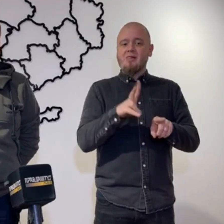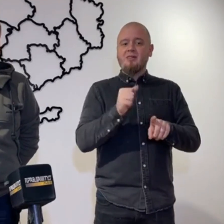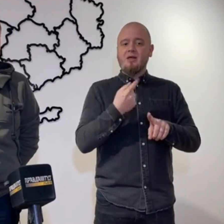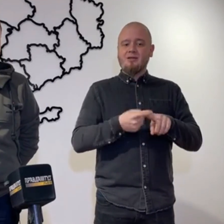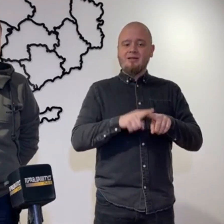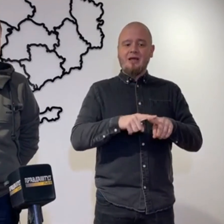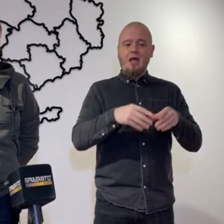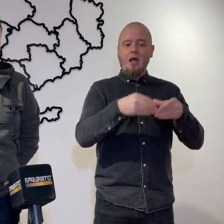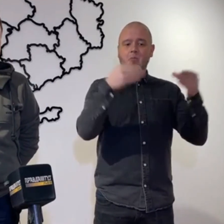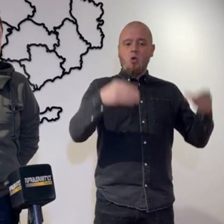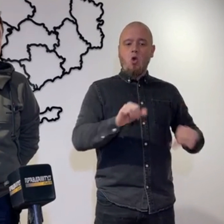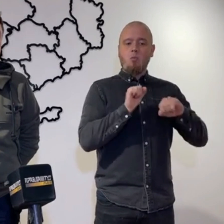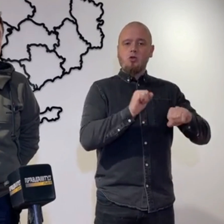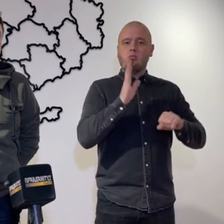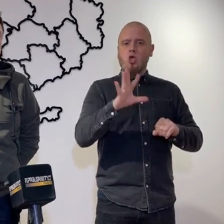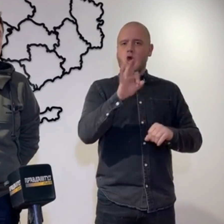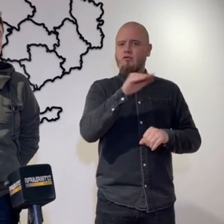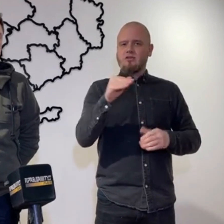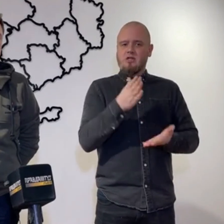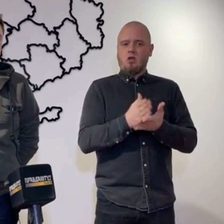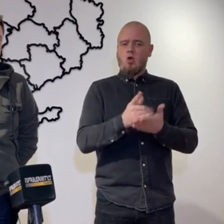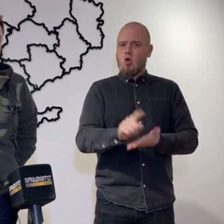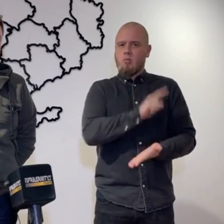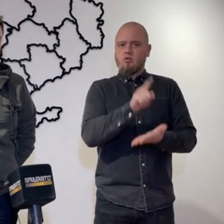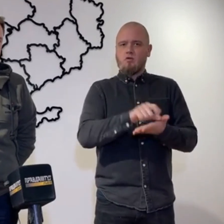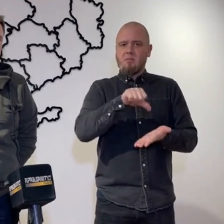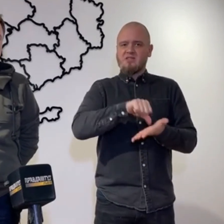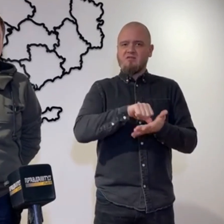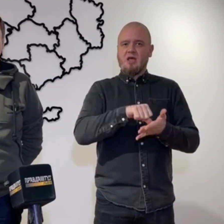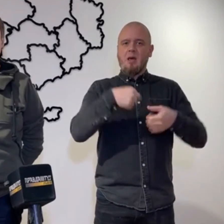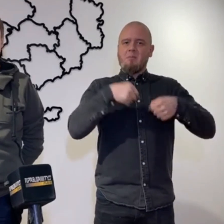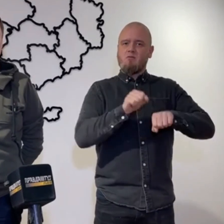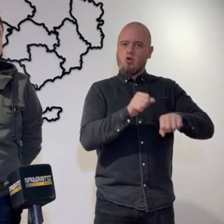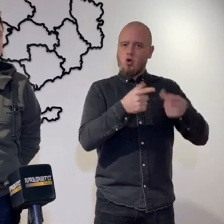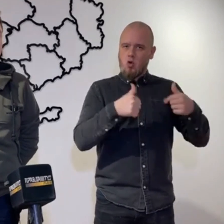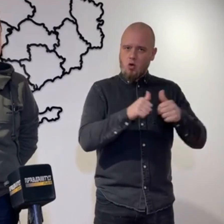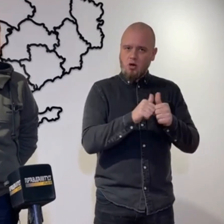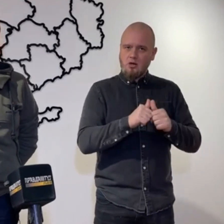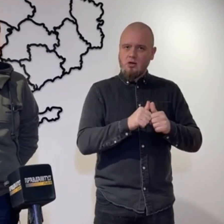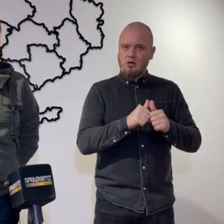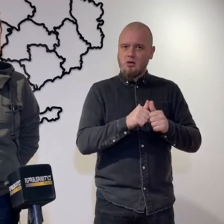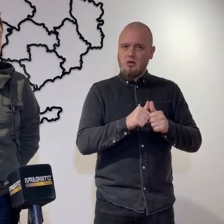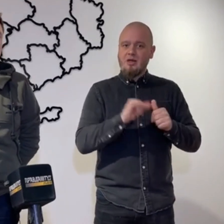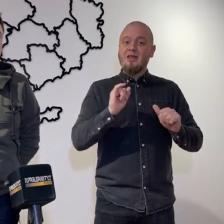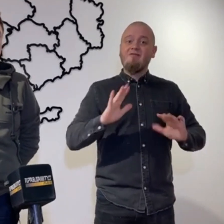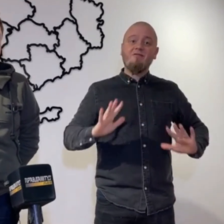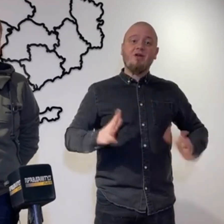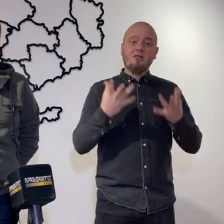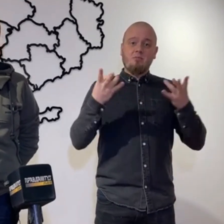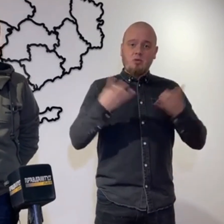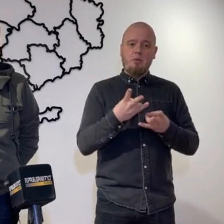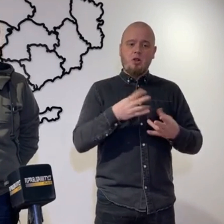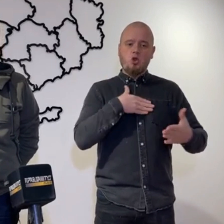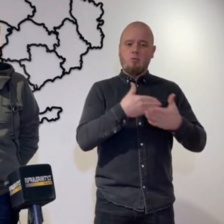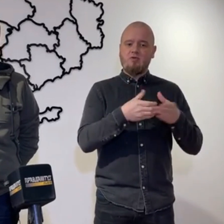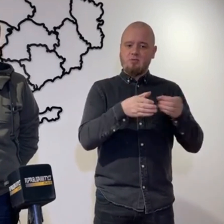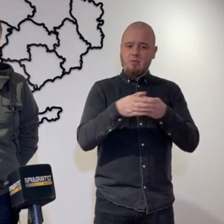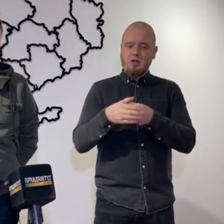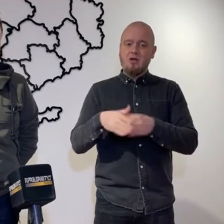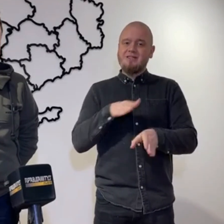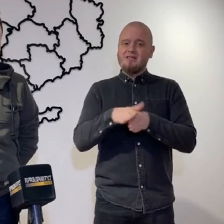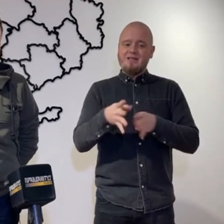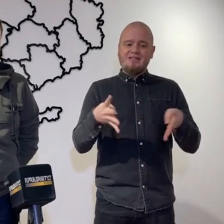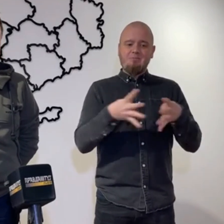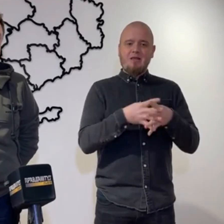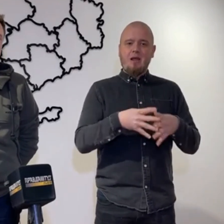на тих блокпостах буде офіційно знаходитись обов'язково представників правоохоронних органів в разі потреби добровільчі батальйони. Здійснення